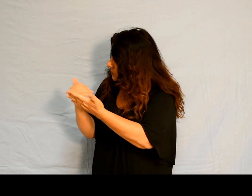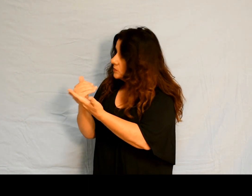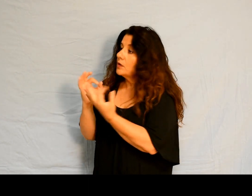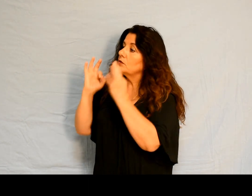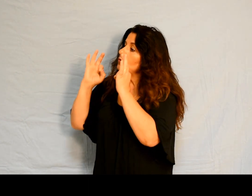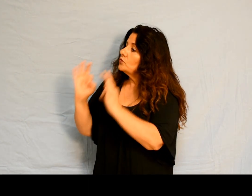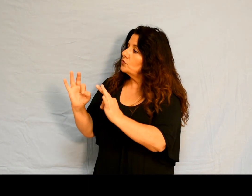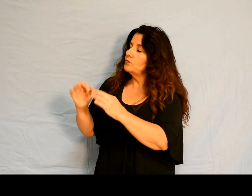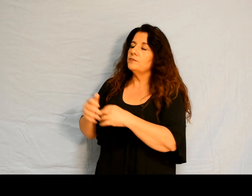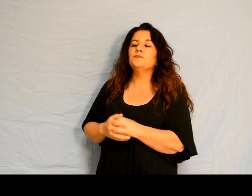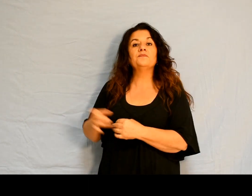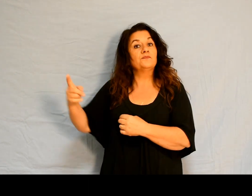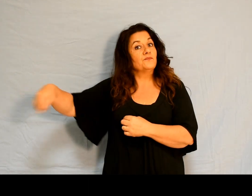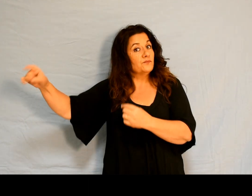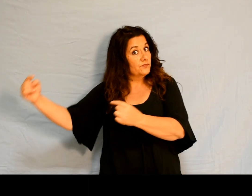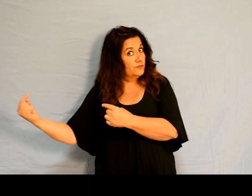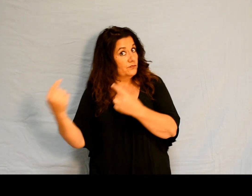Ils y allèrent.